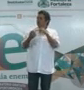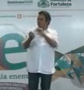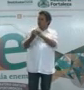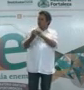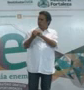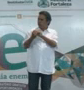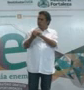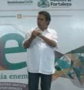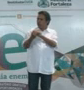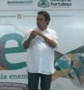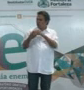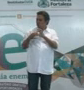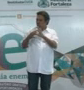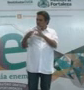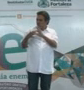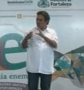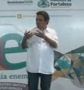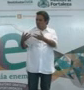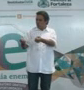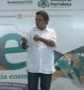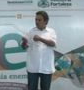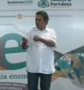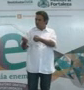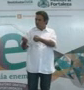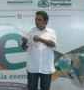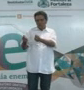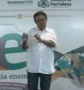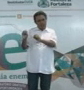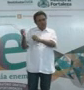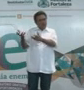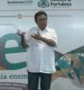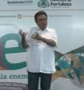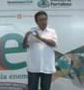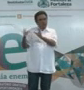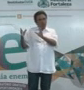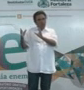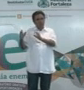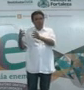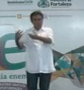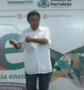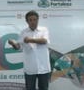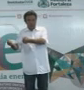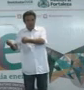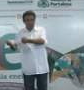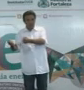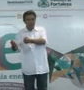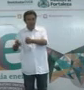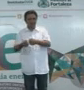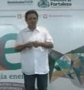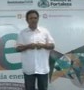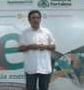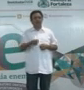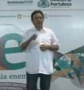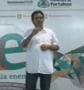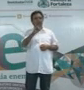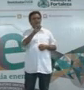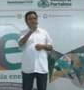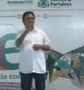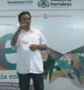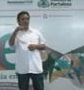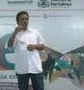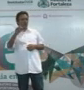eu estou disponível, eu estou na pista, bora. E o Iraque disse: ei, mas tu está de olho no meu petróleo,